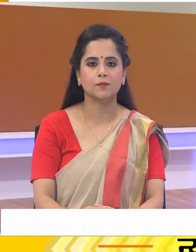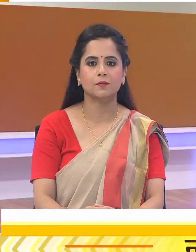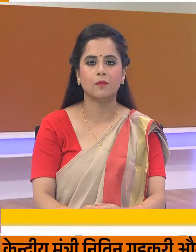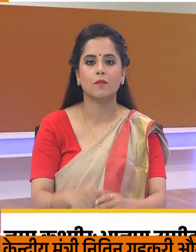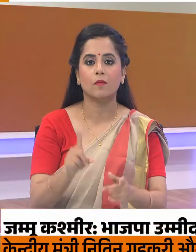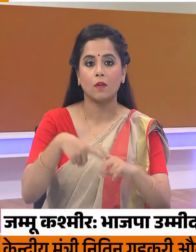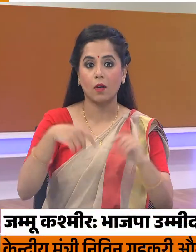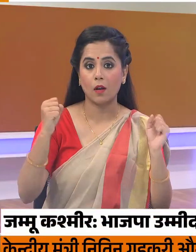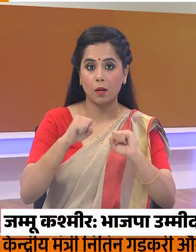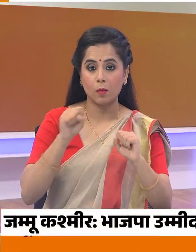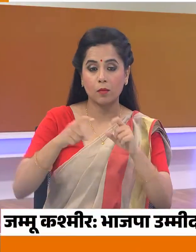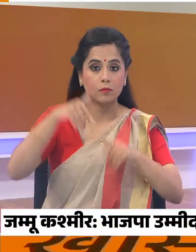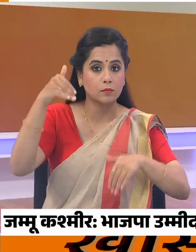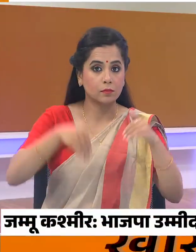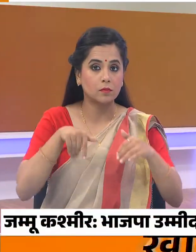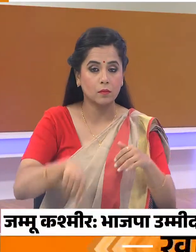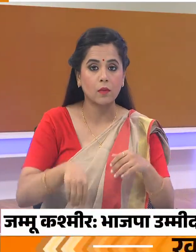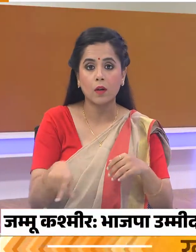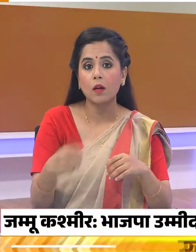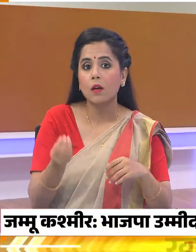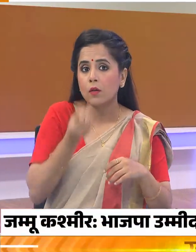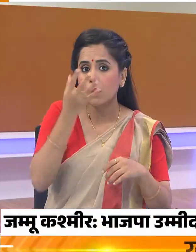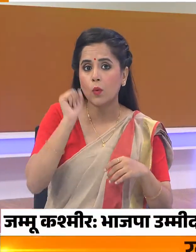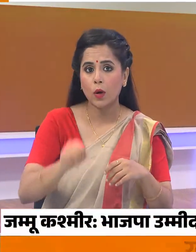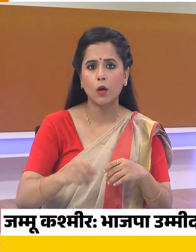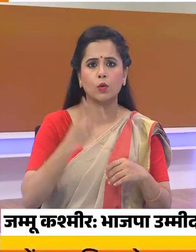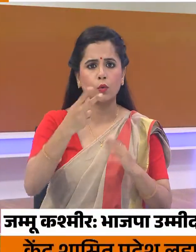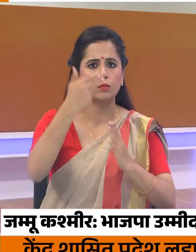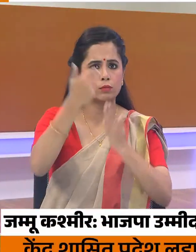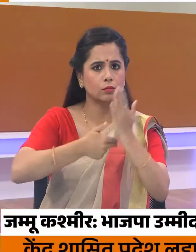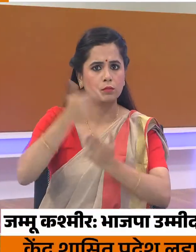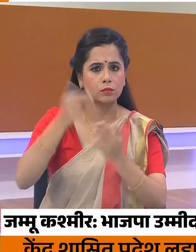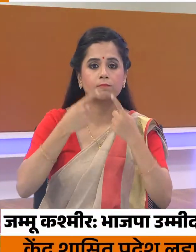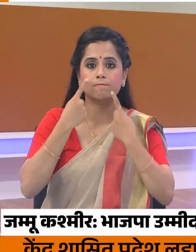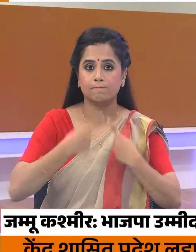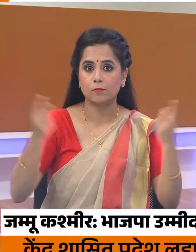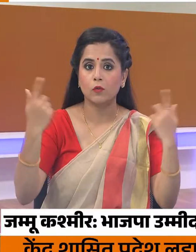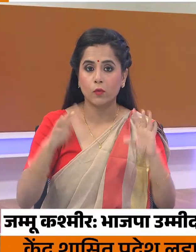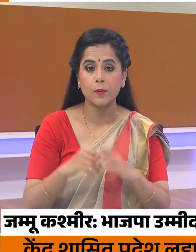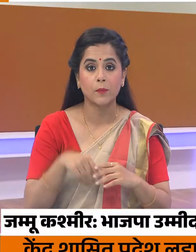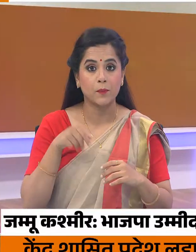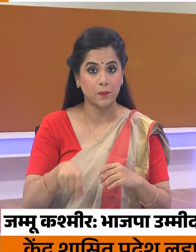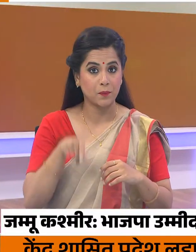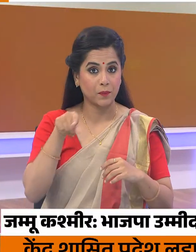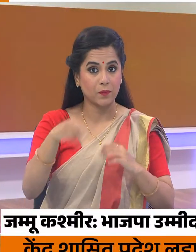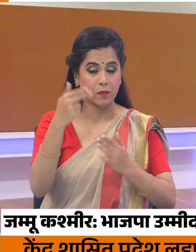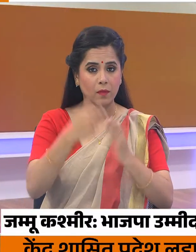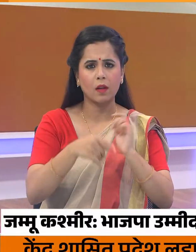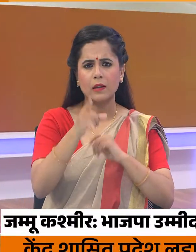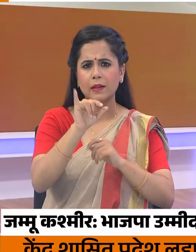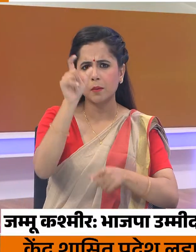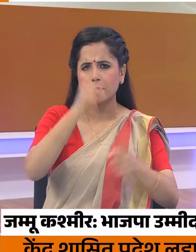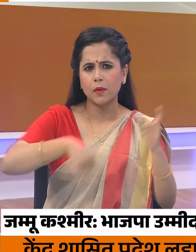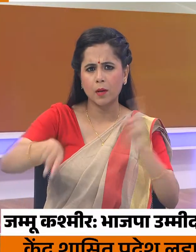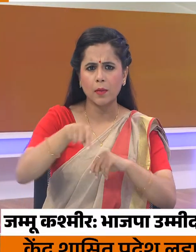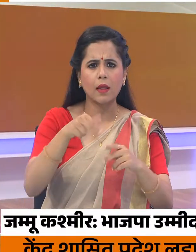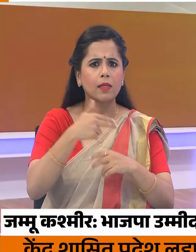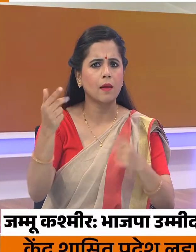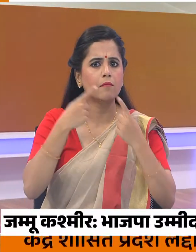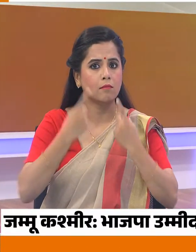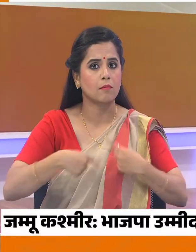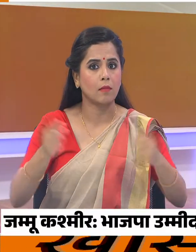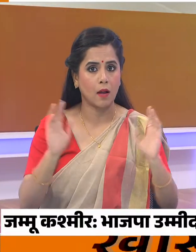जम्मू कश्मीर चुनाव के लिए भाजपा की 2 सूचियां जारी। पार्टी ने 16 उम्मीदवारों का किया